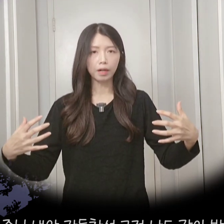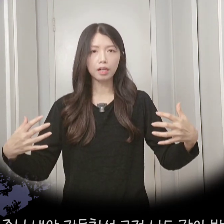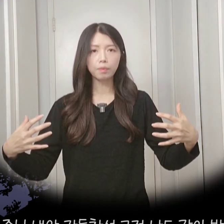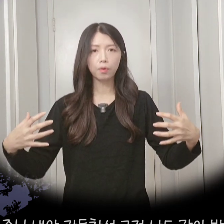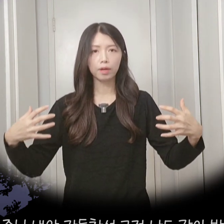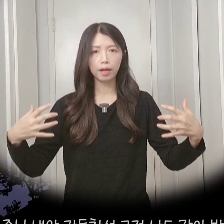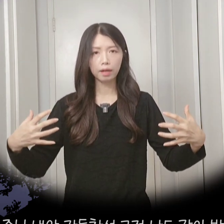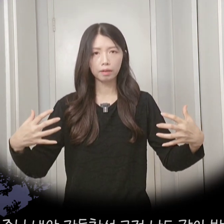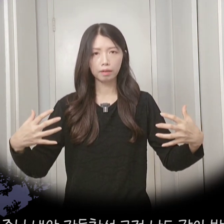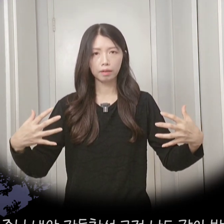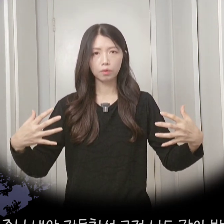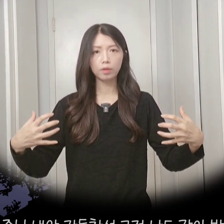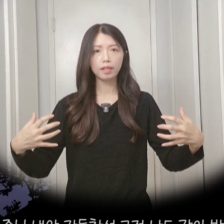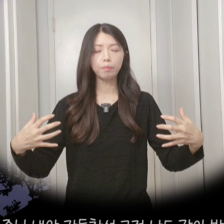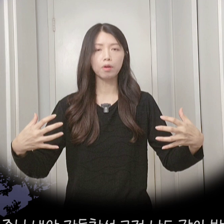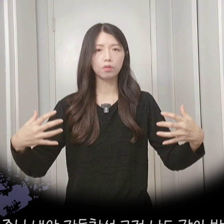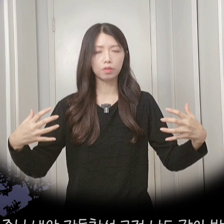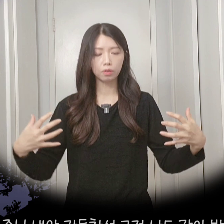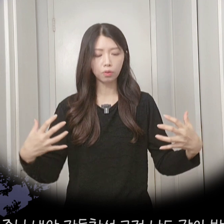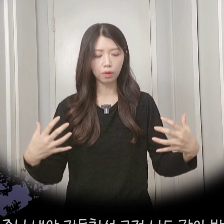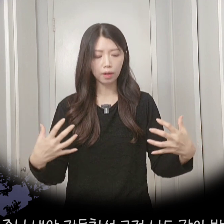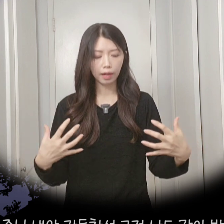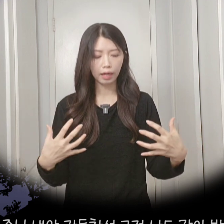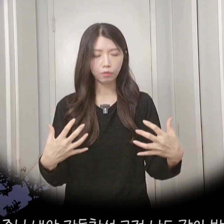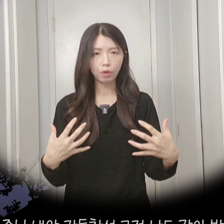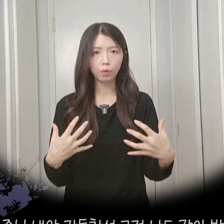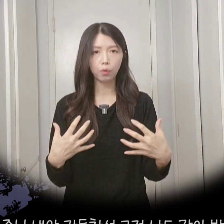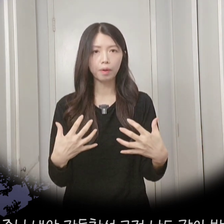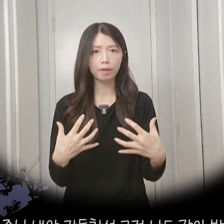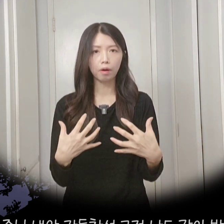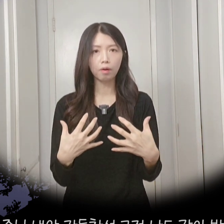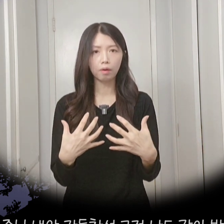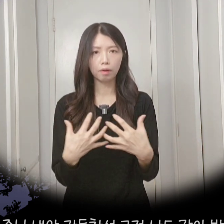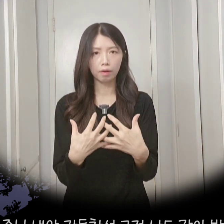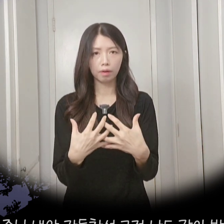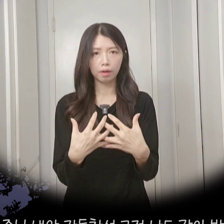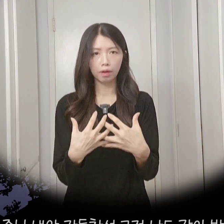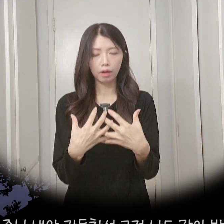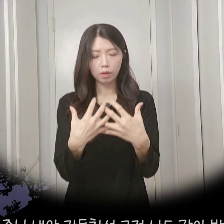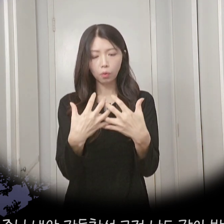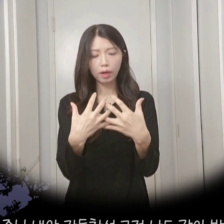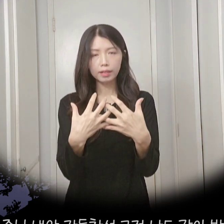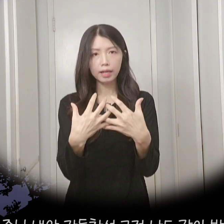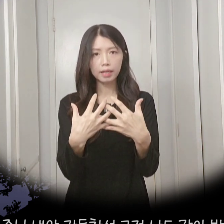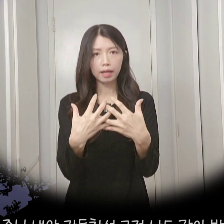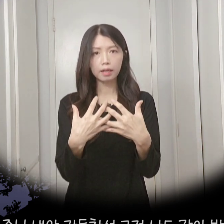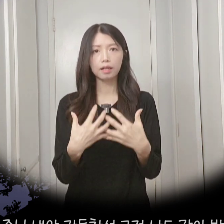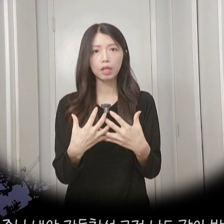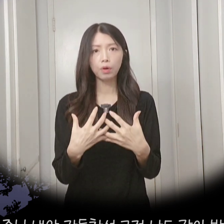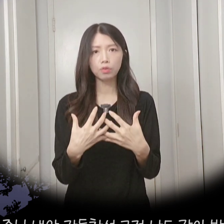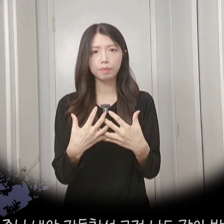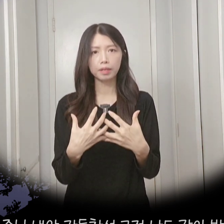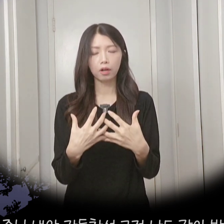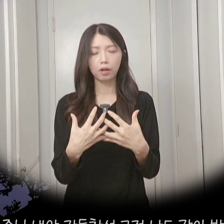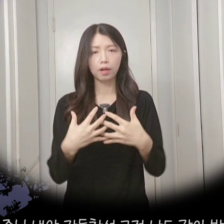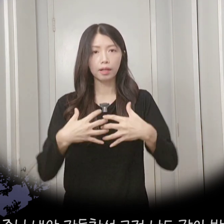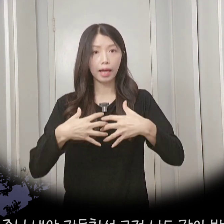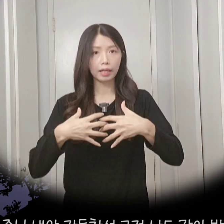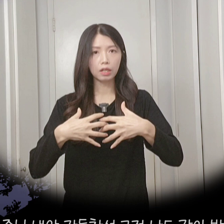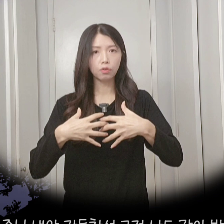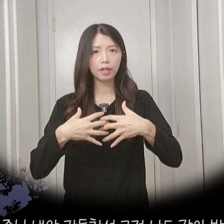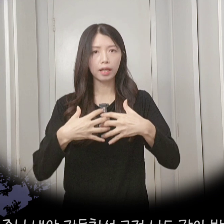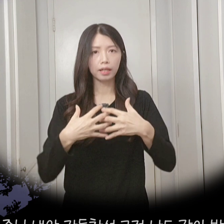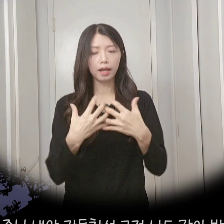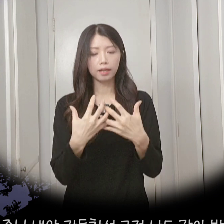양손등이 밖을 보이게 손을 살짝 벌려주시고 가운데로 오면서 손가락 사이사이를 끼워주시면 돼요.